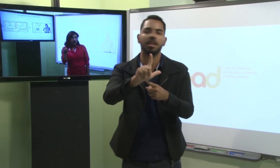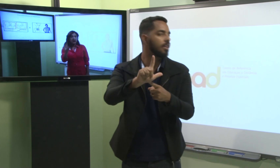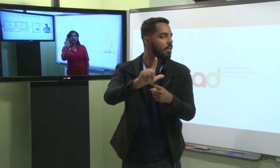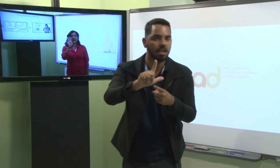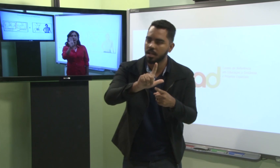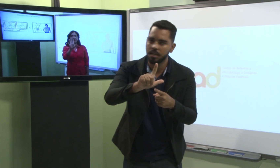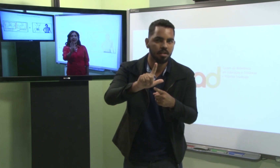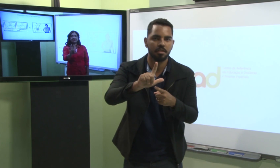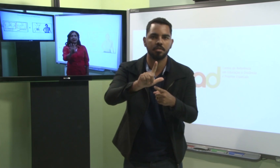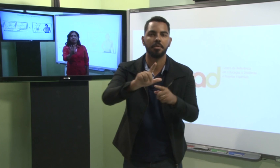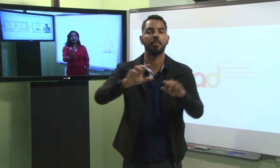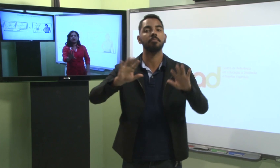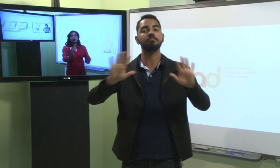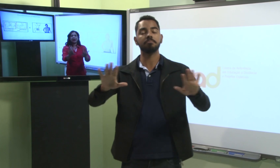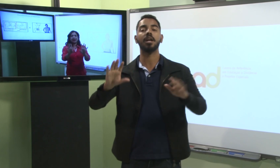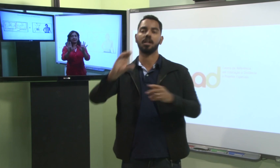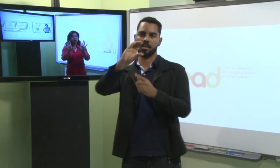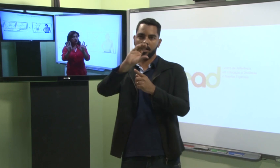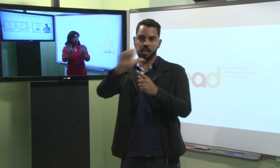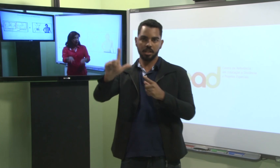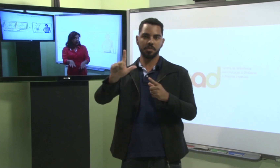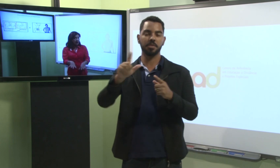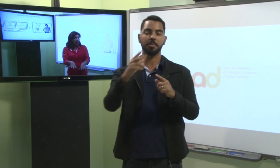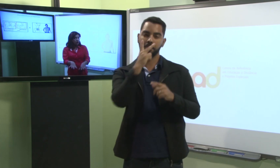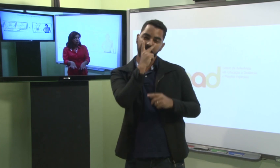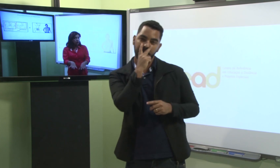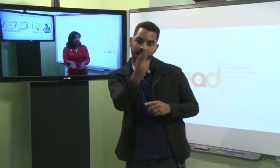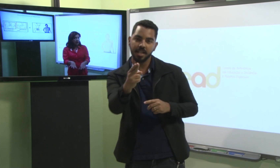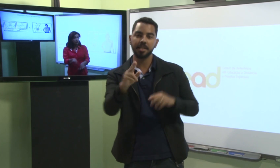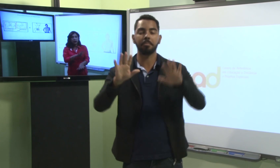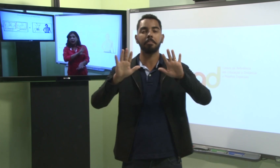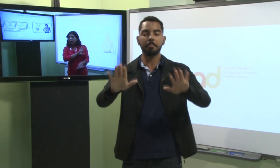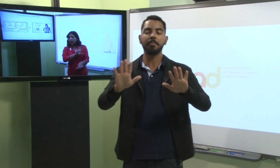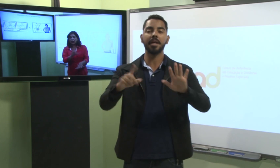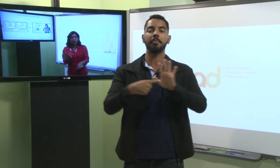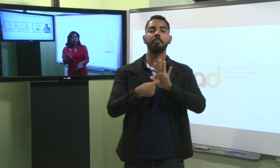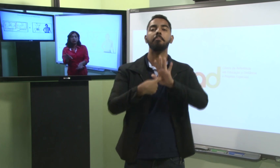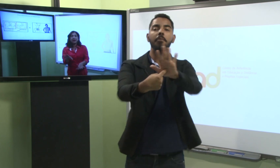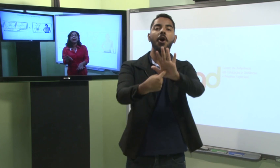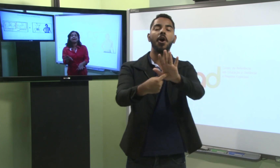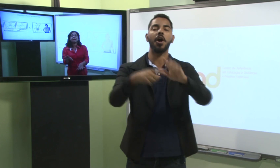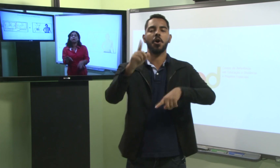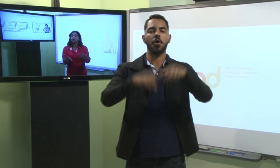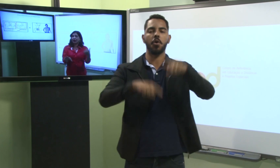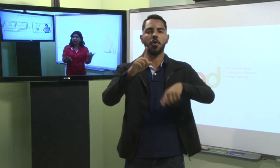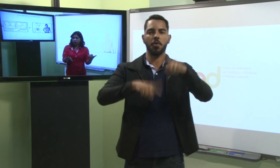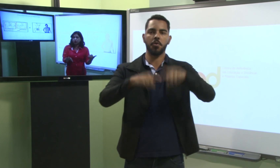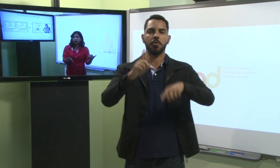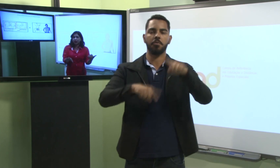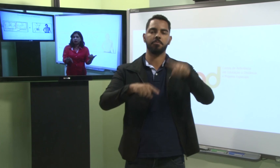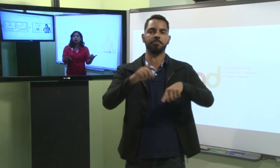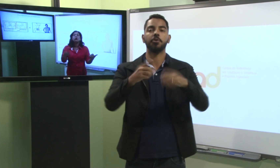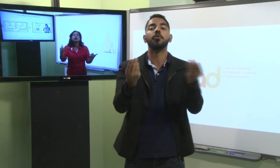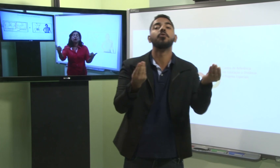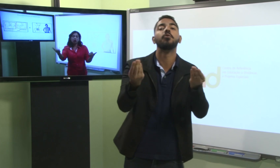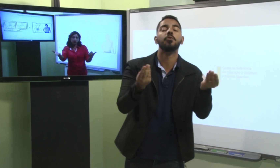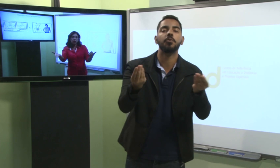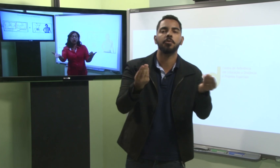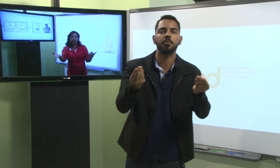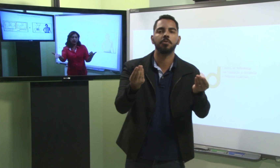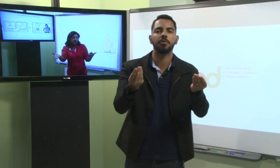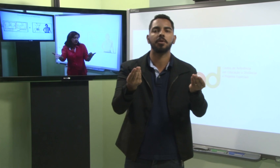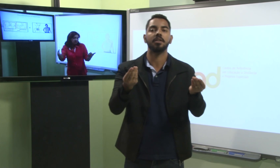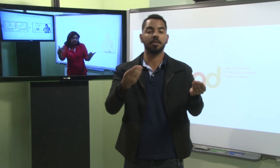classifique, estabelece apenas uma relação de qualidade do objeto e não uma relação deste objeto com